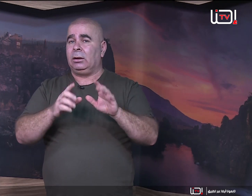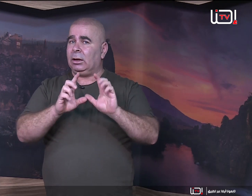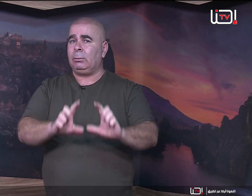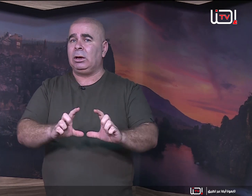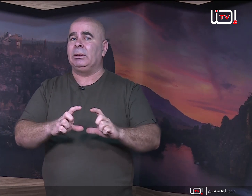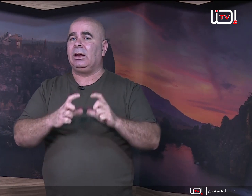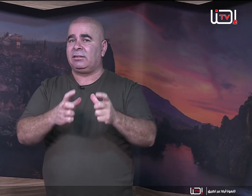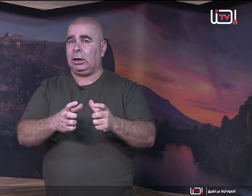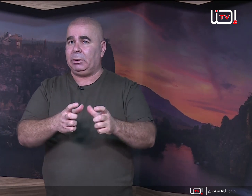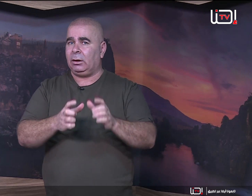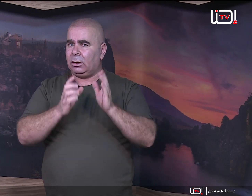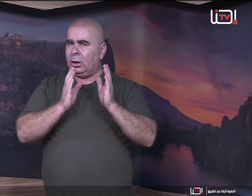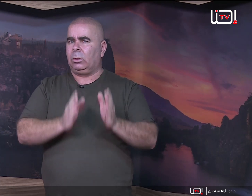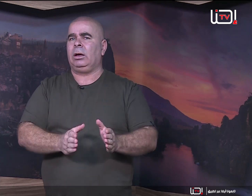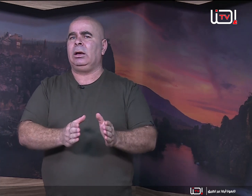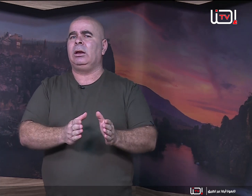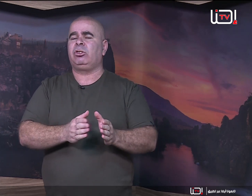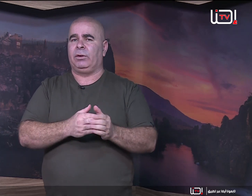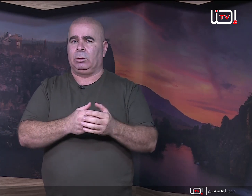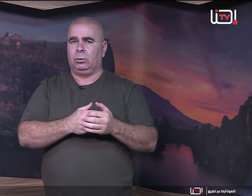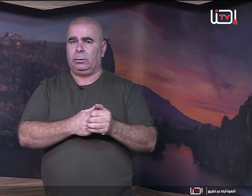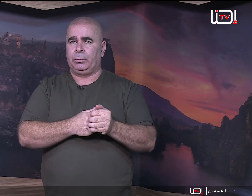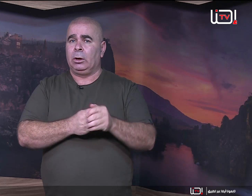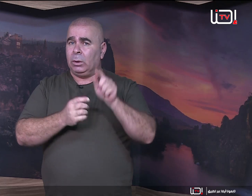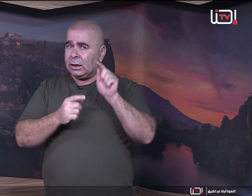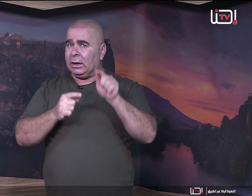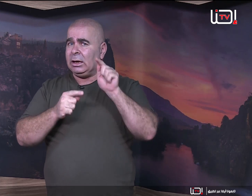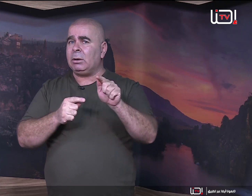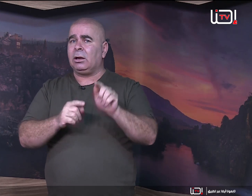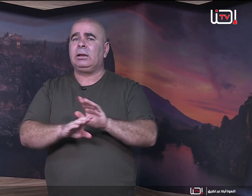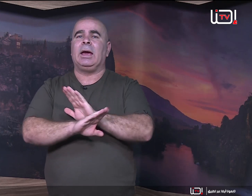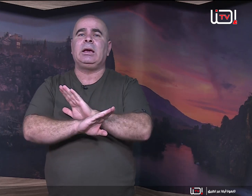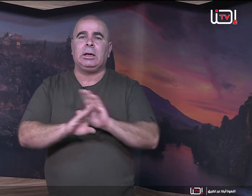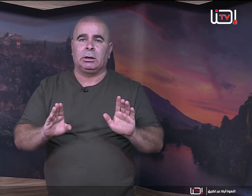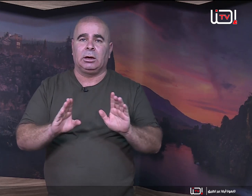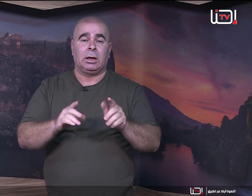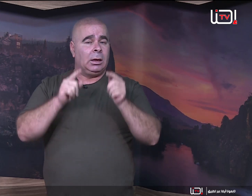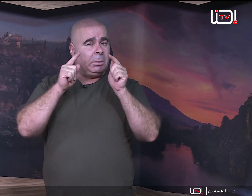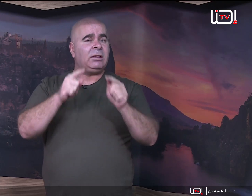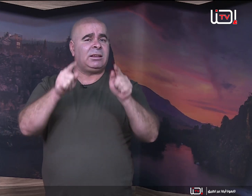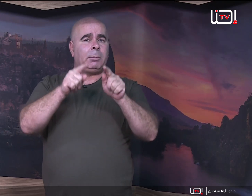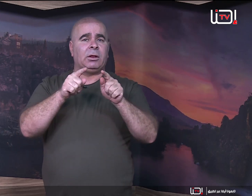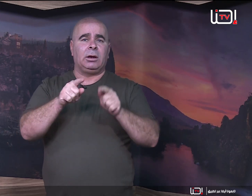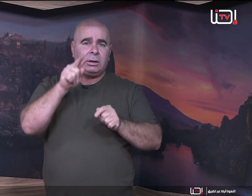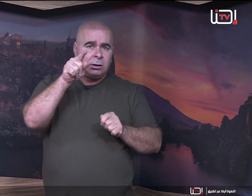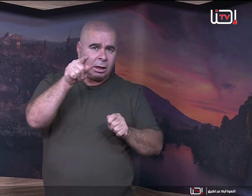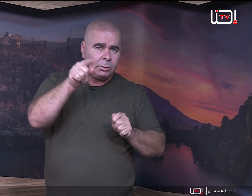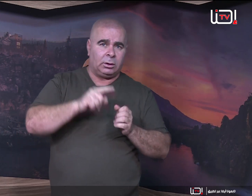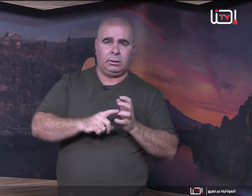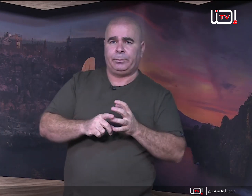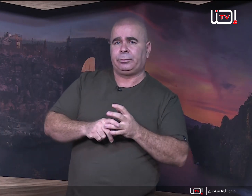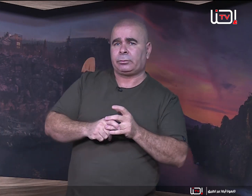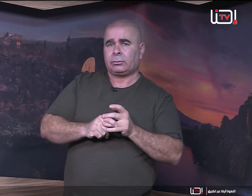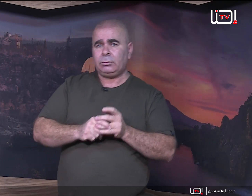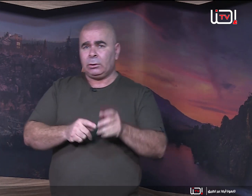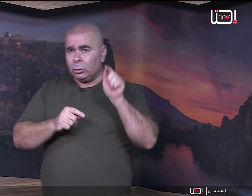سمعه الحمد لله بدينا نساعد بها وراح احنا نكشف الموضوع ولكن انا هي عملت غلط هي اكيد عملت غلط مين السبب بهذا الغلط انت